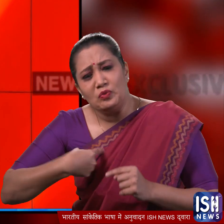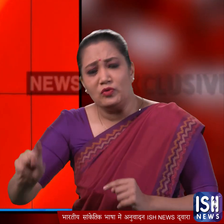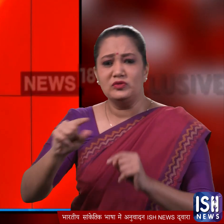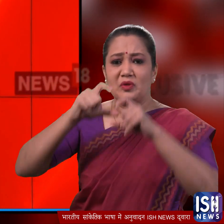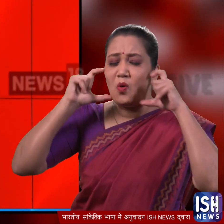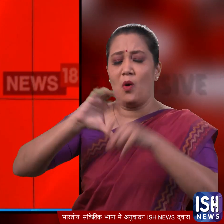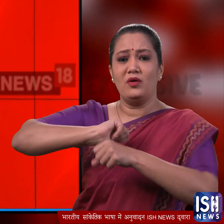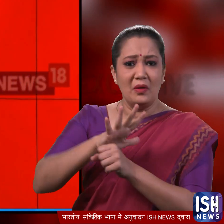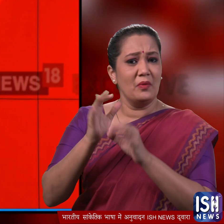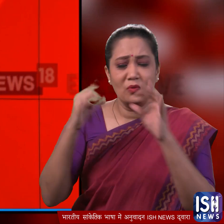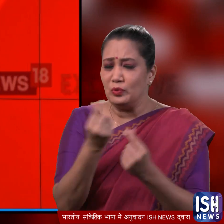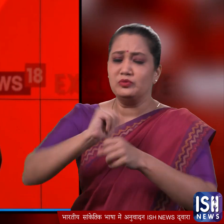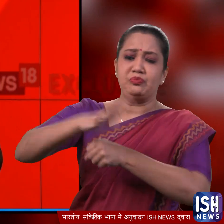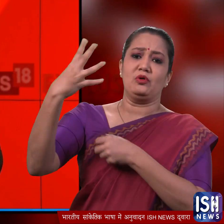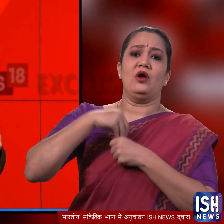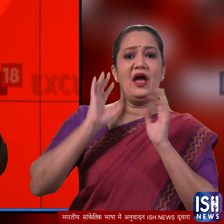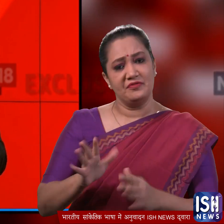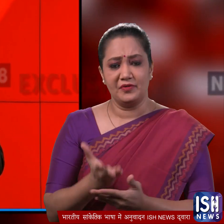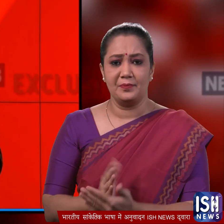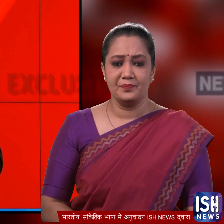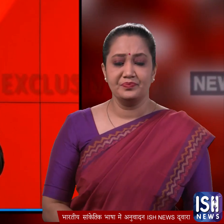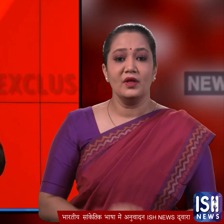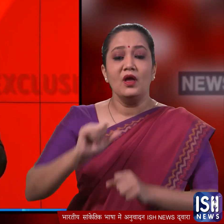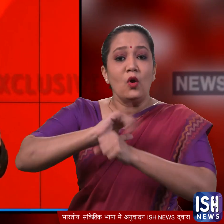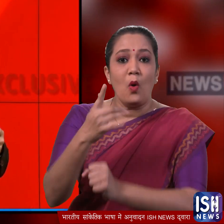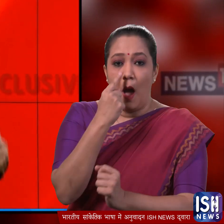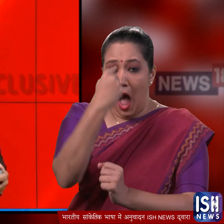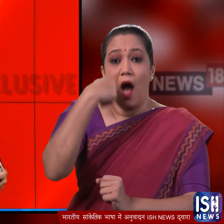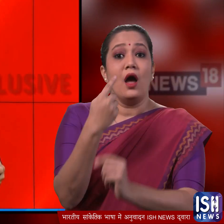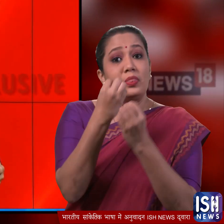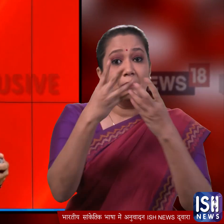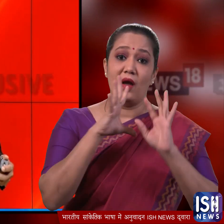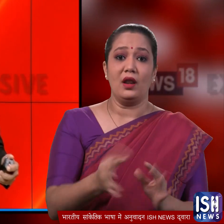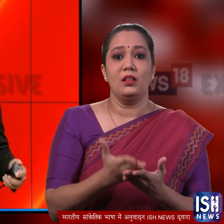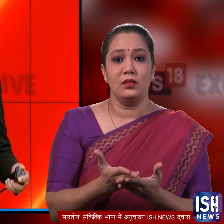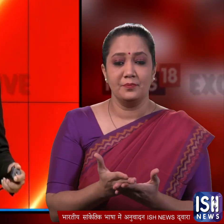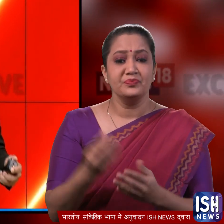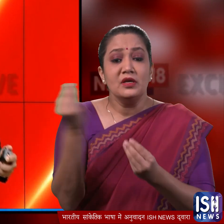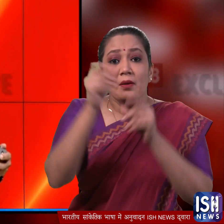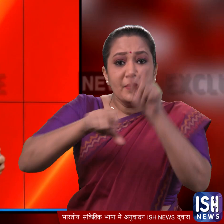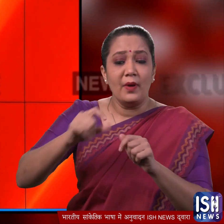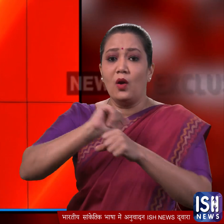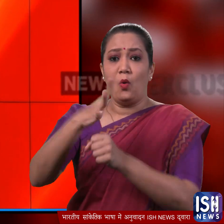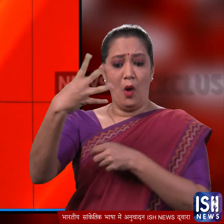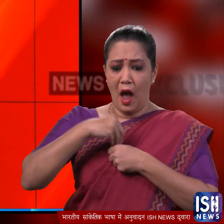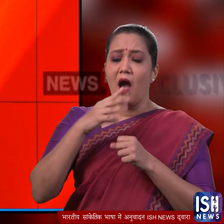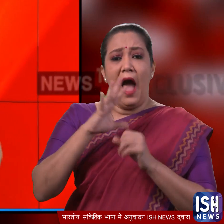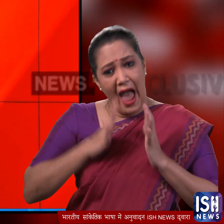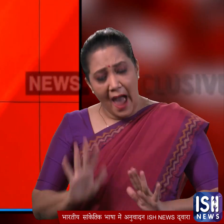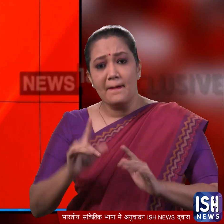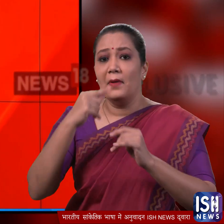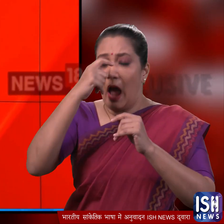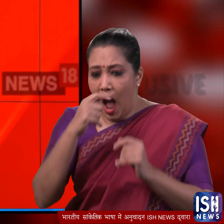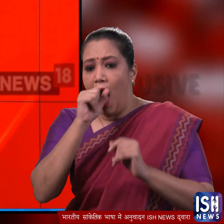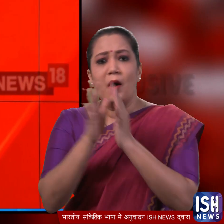रोजाना महामारी की चपेट में आ रहे हैं और यह आंकड़ा भी उन लोगों का है जिनका कोरोना टेस्ट हो रहा है। जबकि बहुत से लोगों में कोरोना का कोई लक्षण नहीं है,